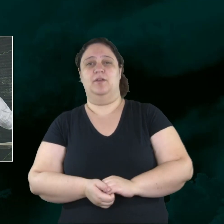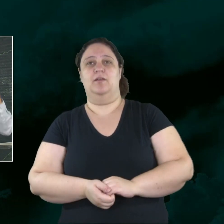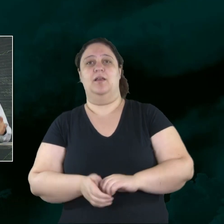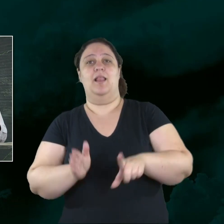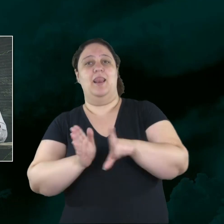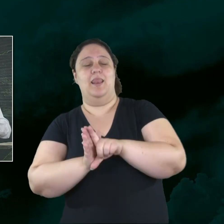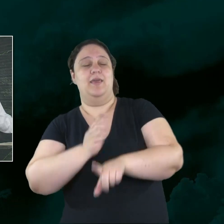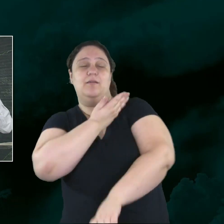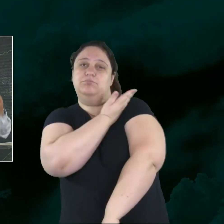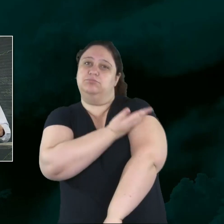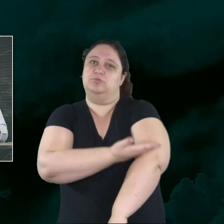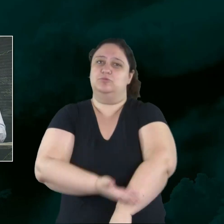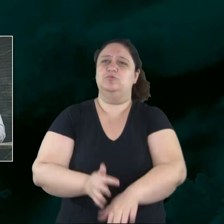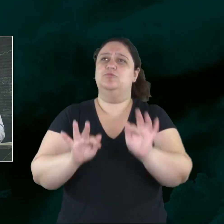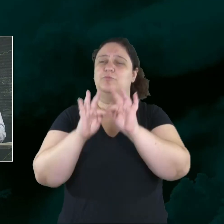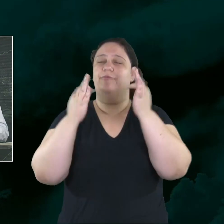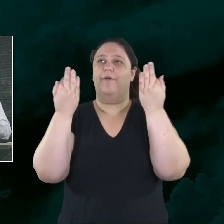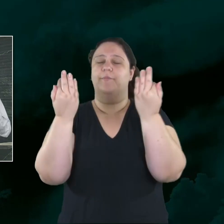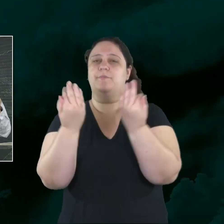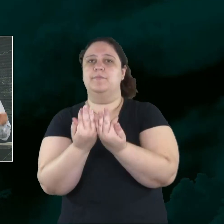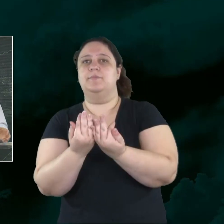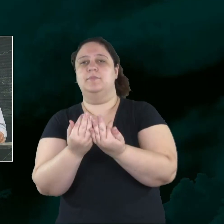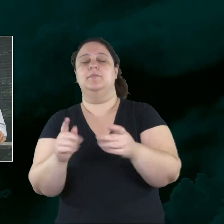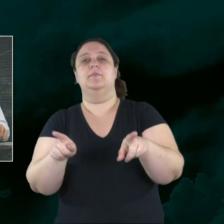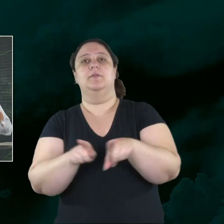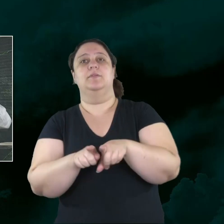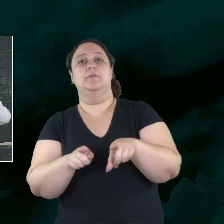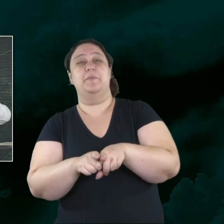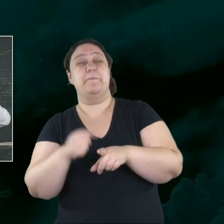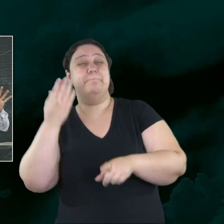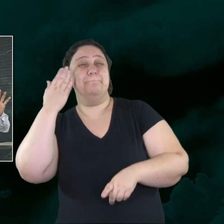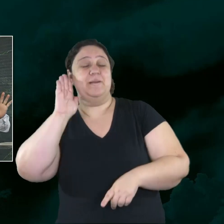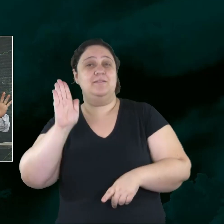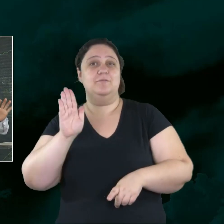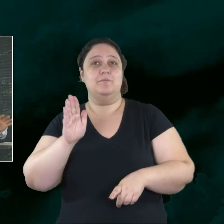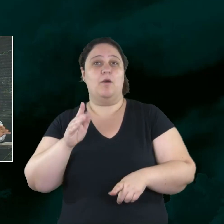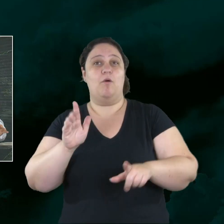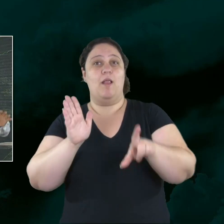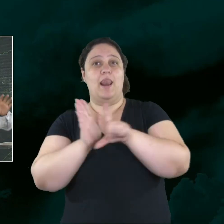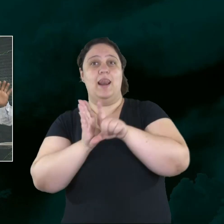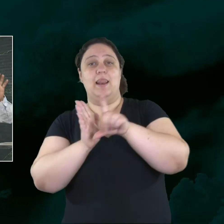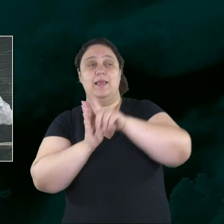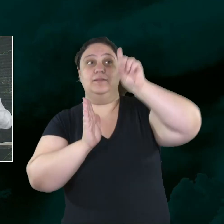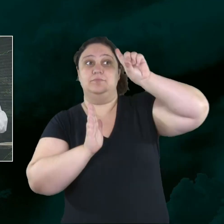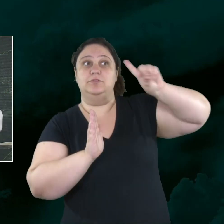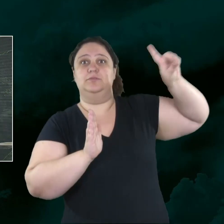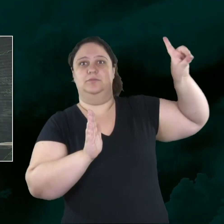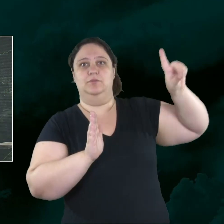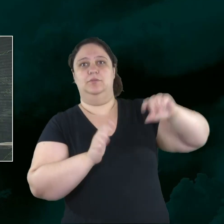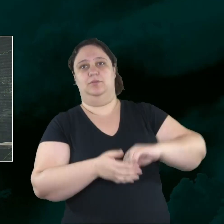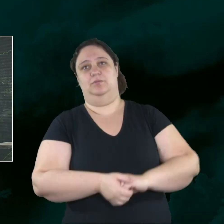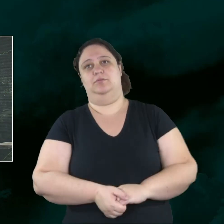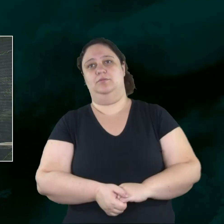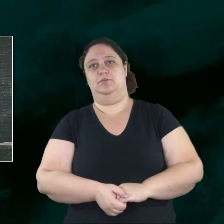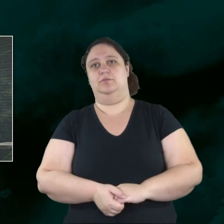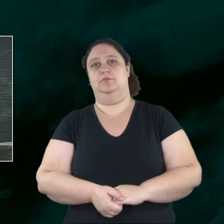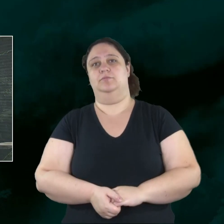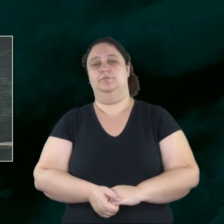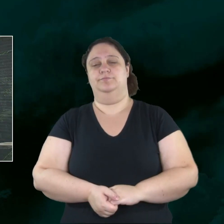dos costumes da família e principalmente com relação a Deus. Não existe